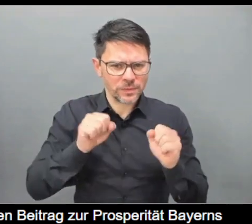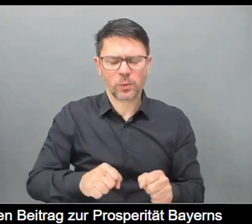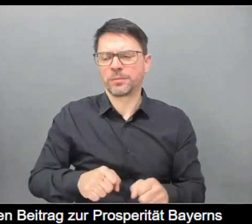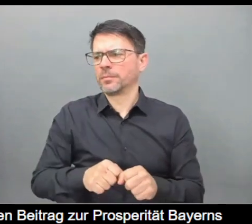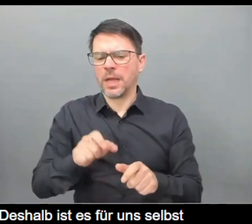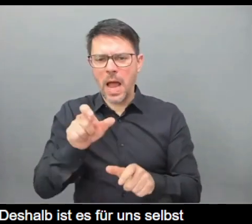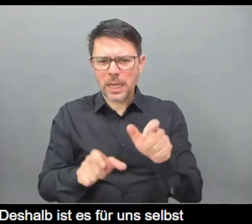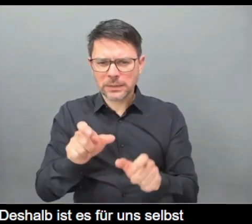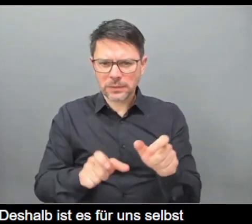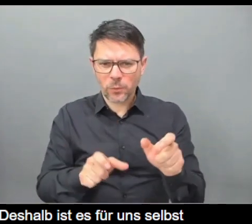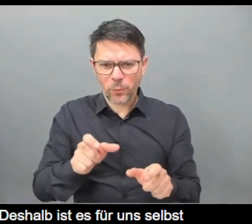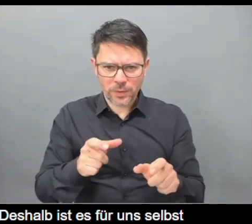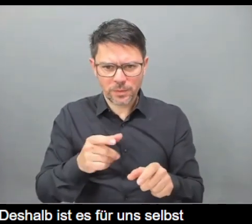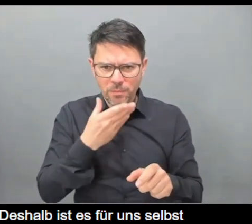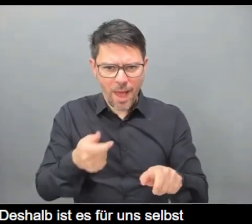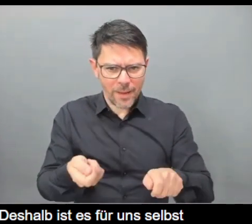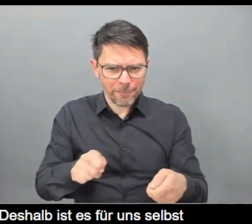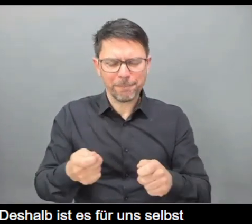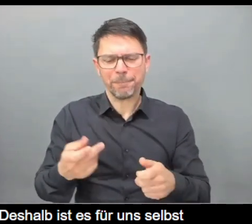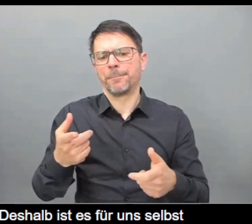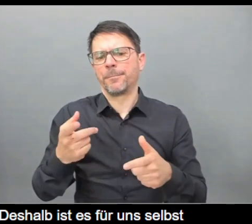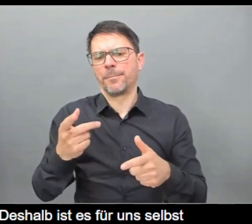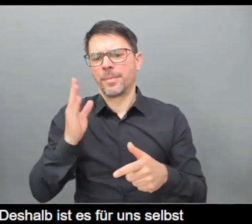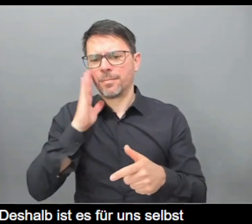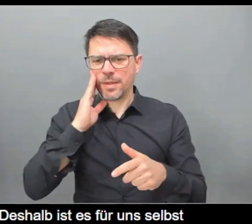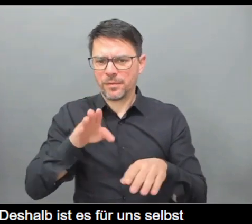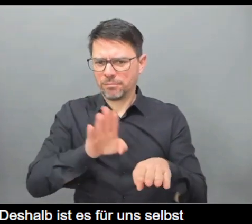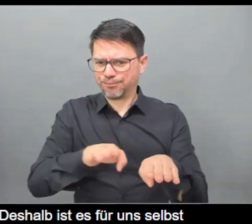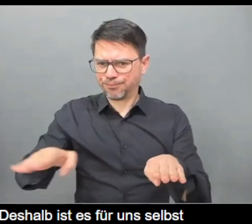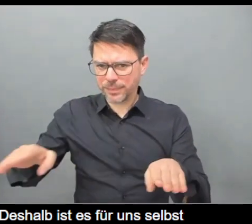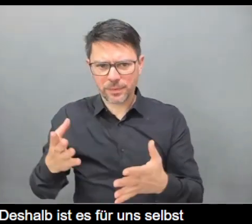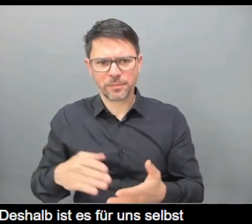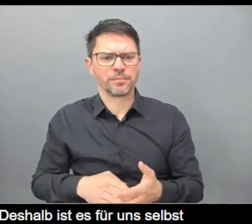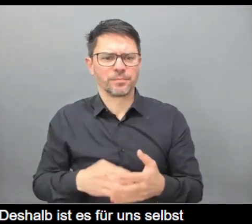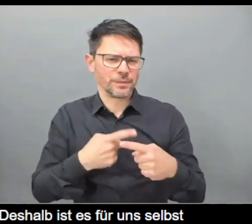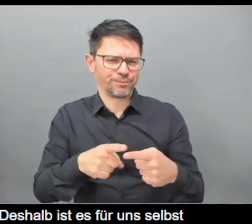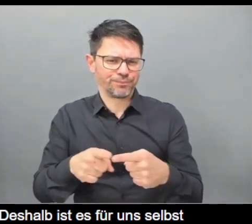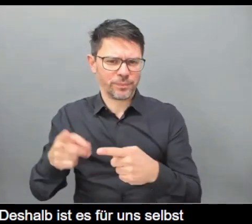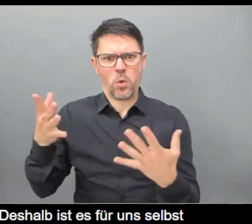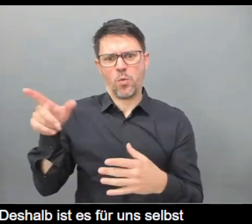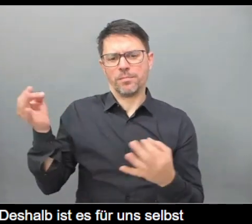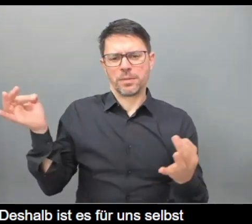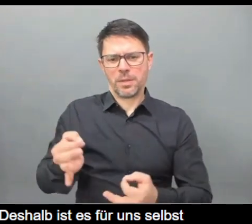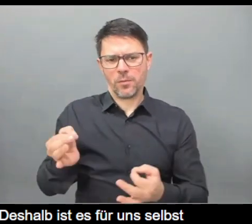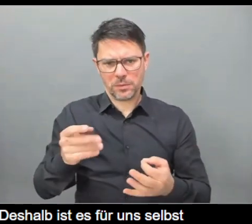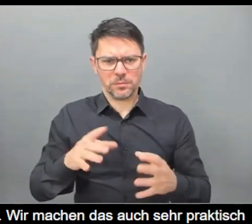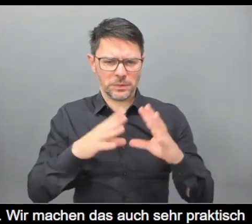türkische Staatsbürger oder syrische sind, sondern einfach dort, wo Not herrscht, dort können die Dinge dann eingesetzt werden.